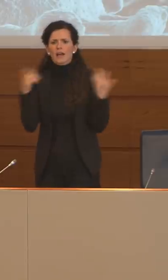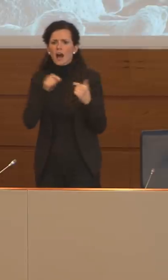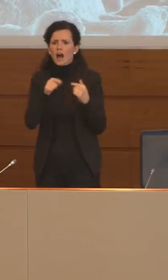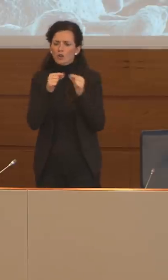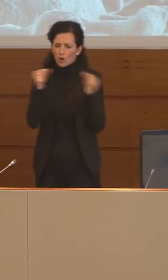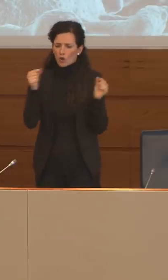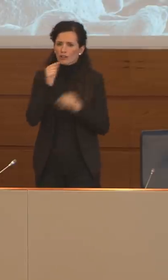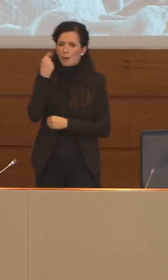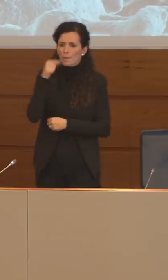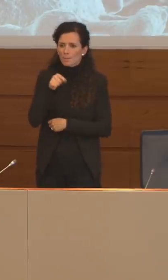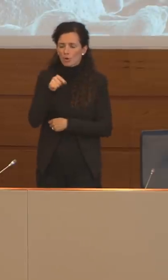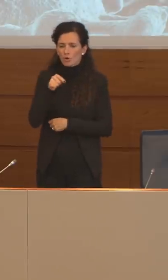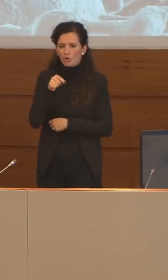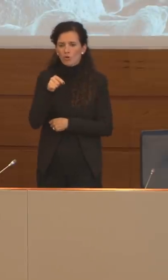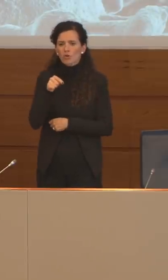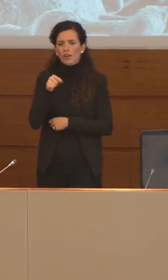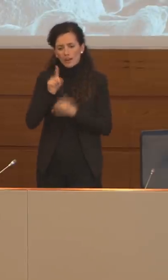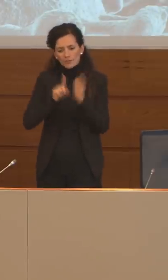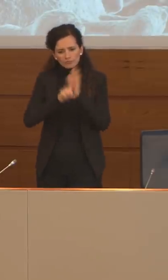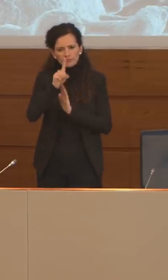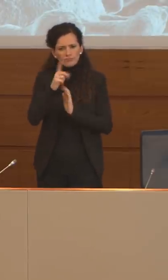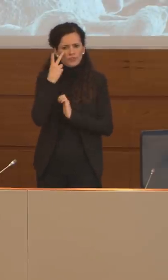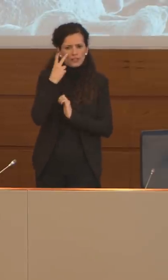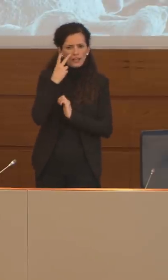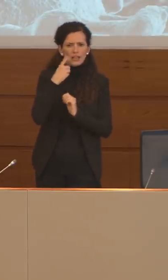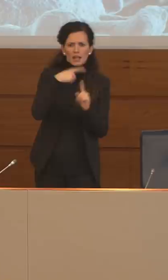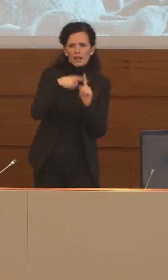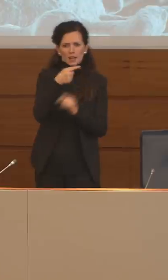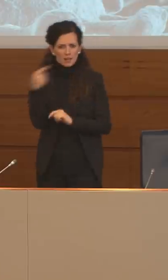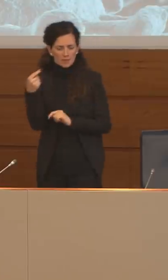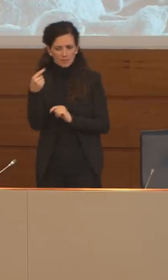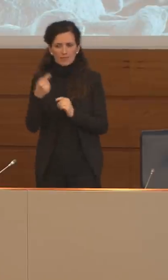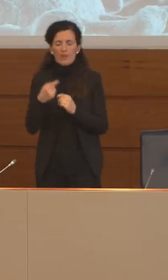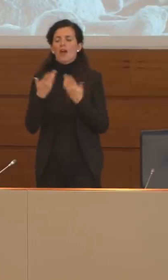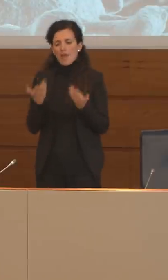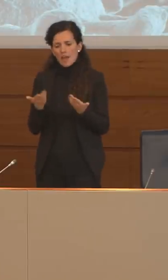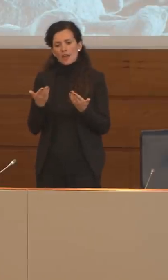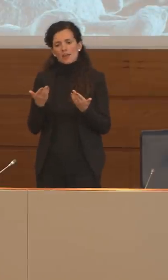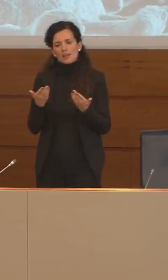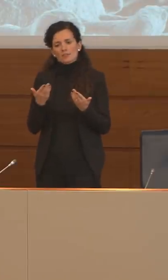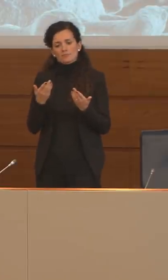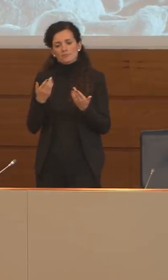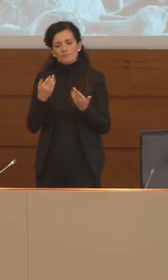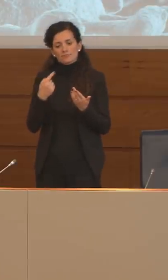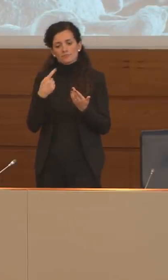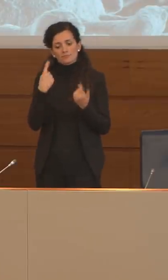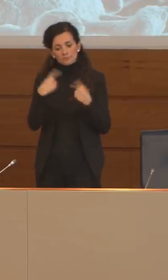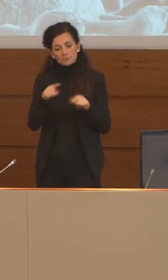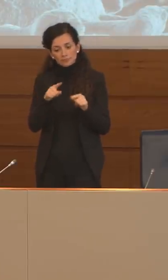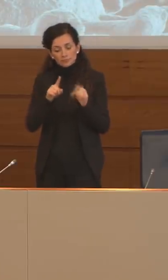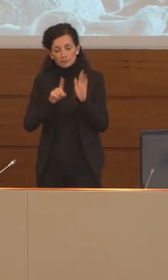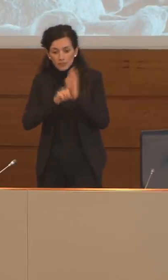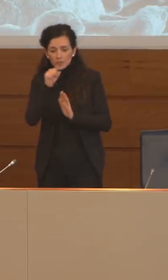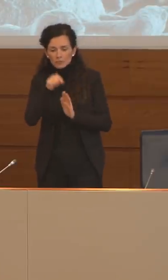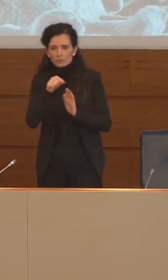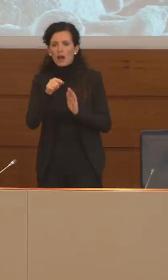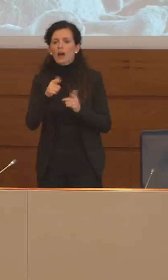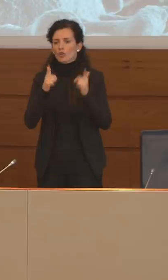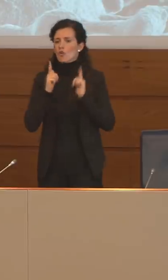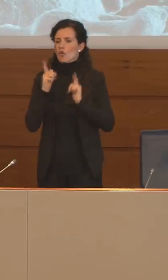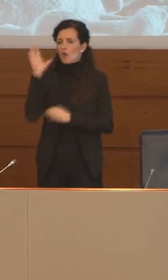della realizzazione dei tamponi in maniera tale che appunto ci si focalizzerà